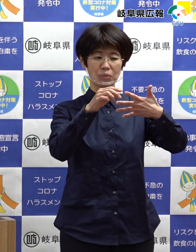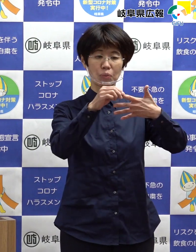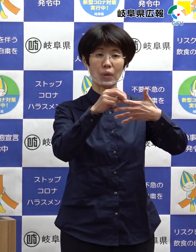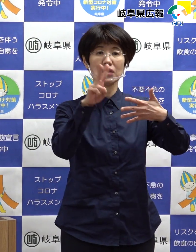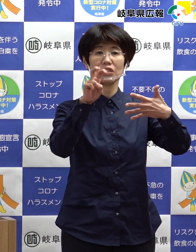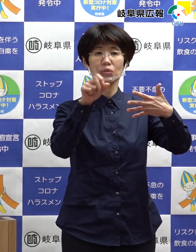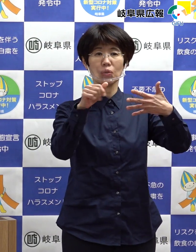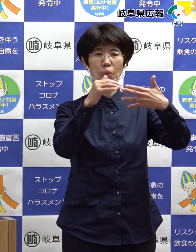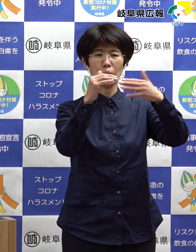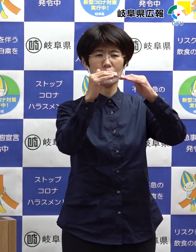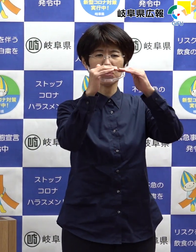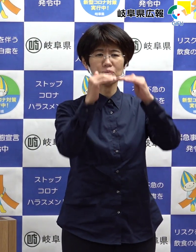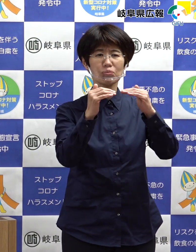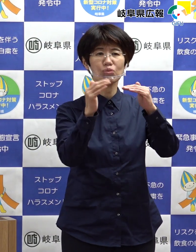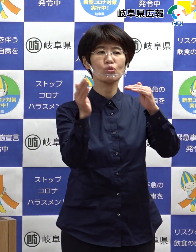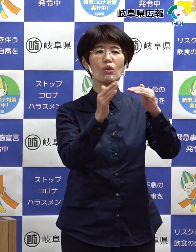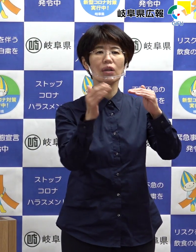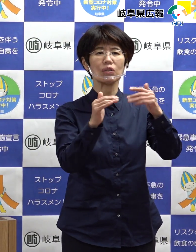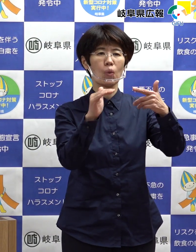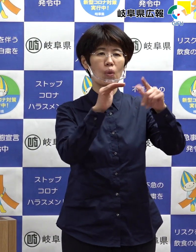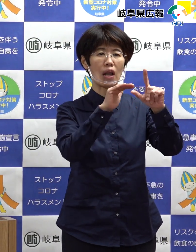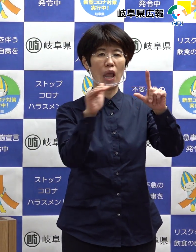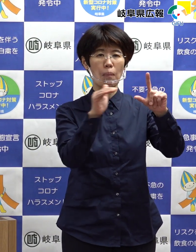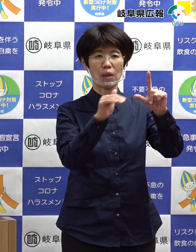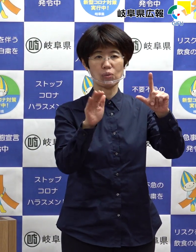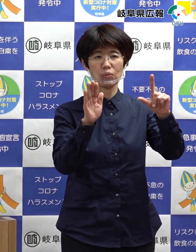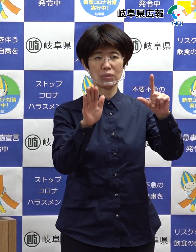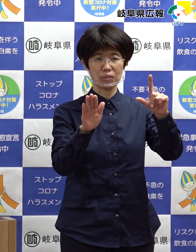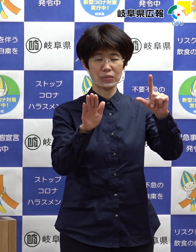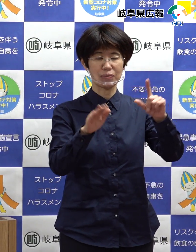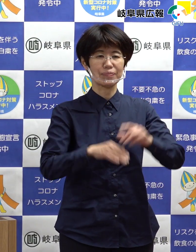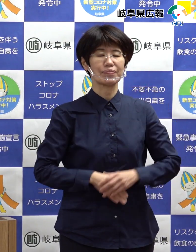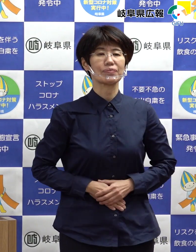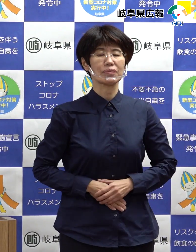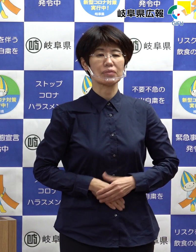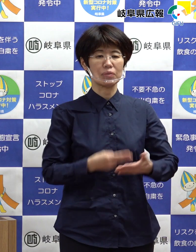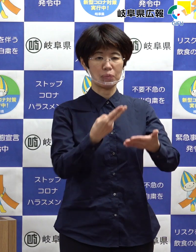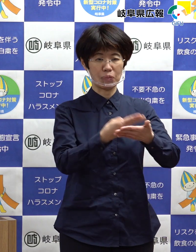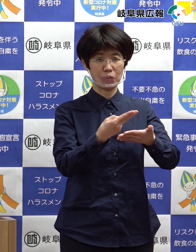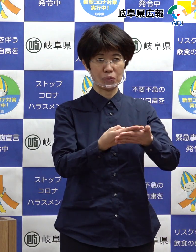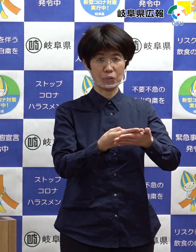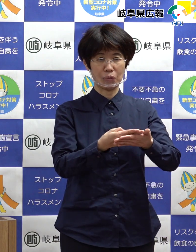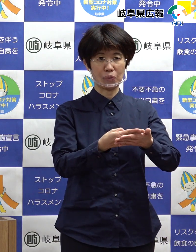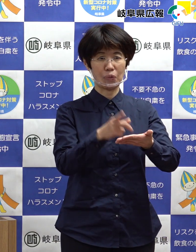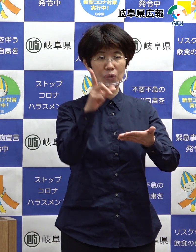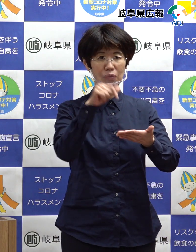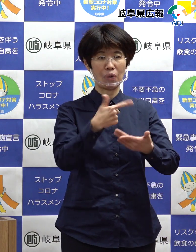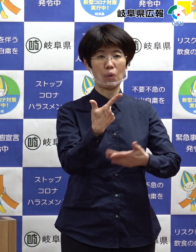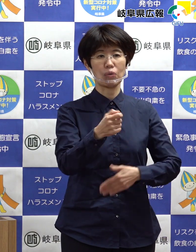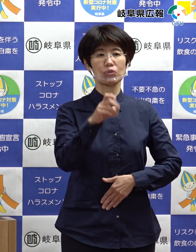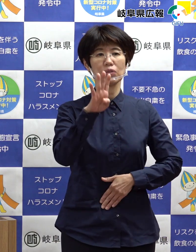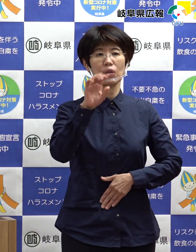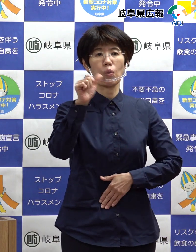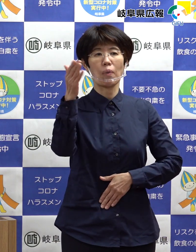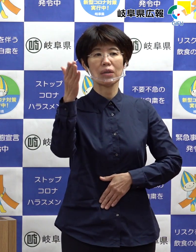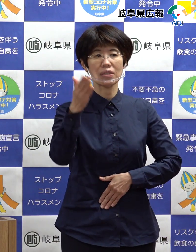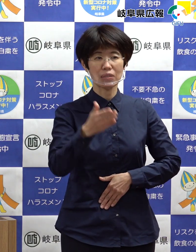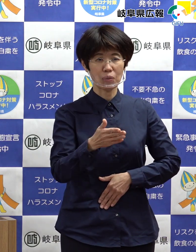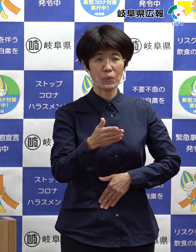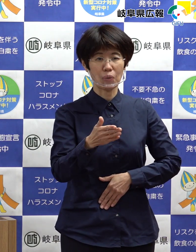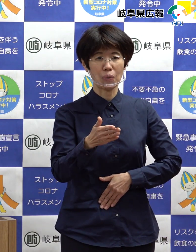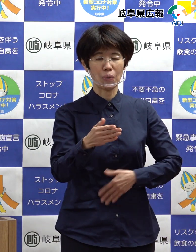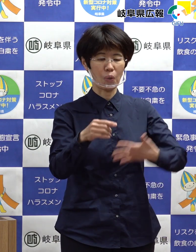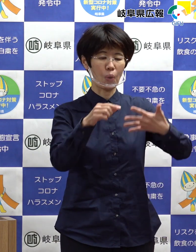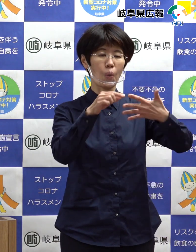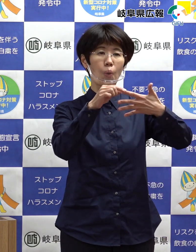から、まあ、ステージ4をちょっと下回っているということです。それから病床使用率が 64.5% ということで、まあ、